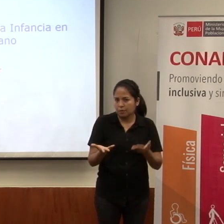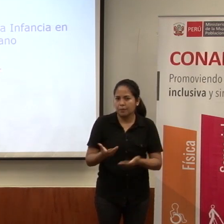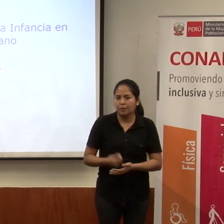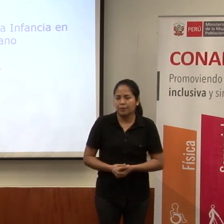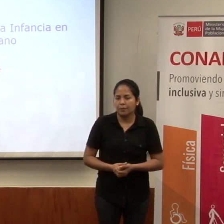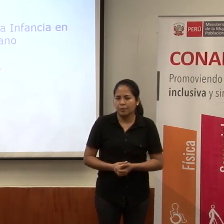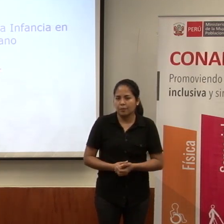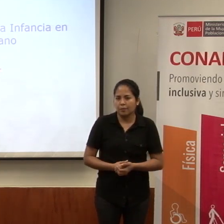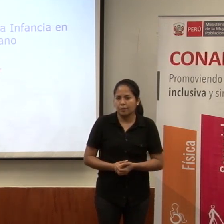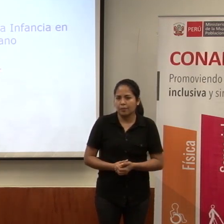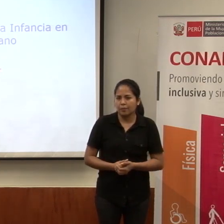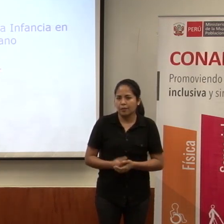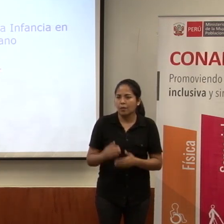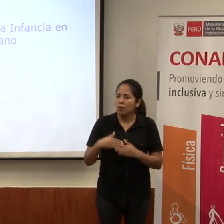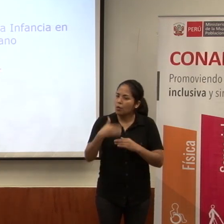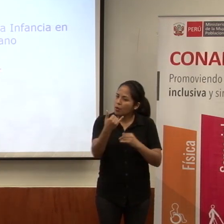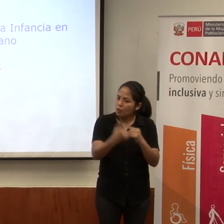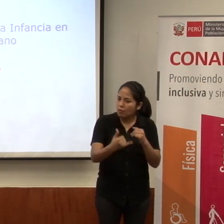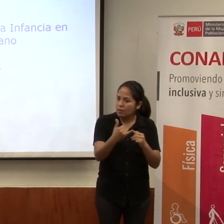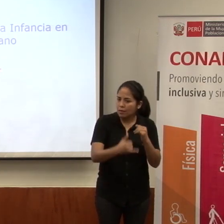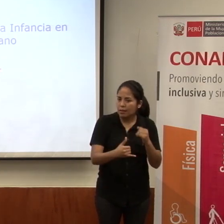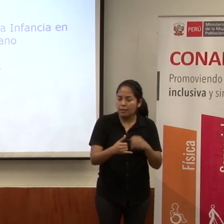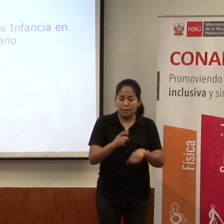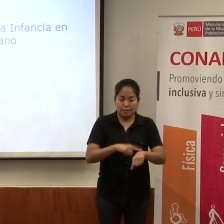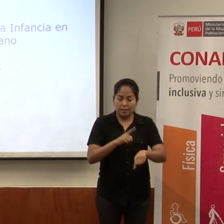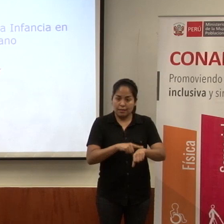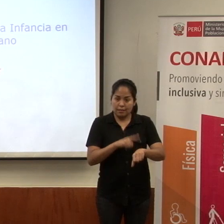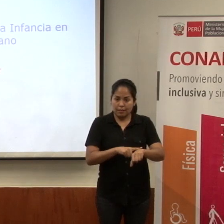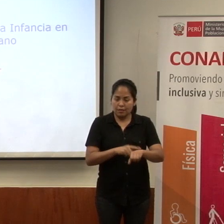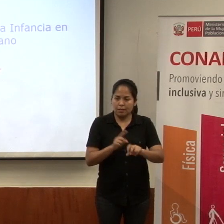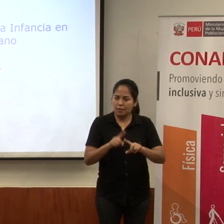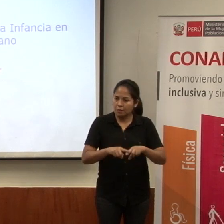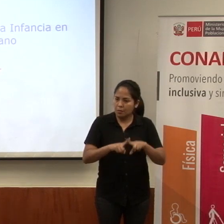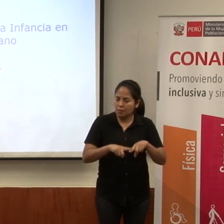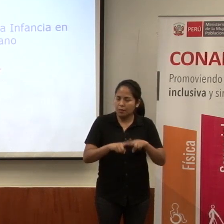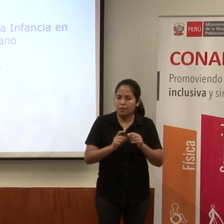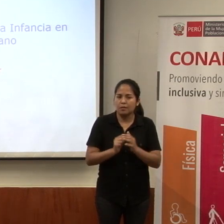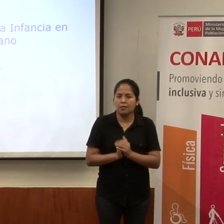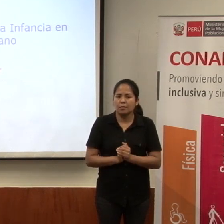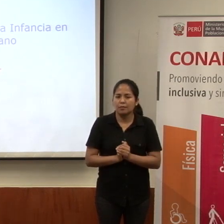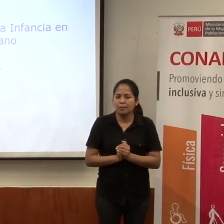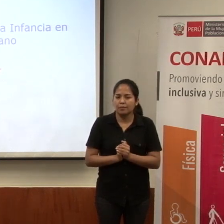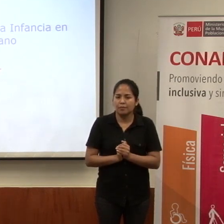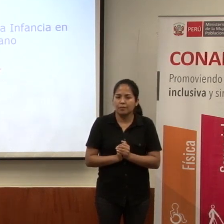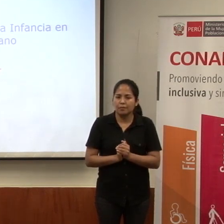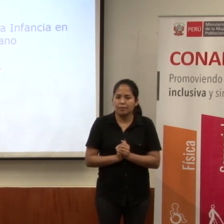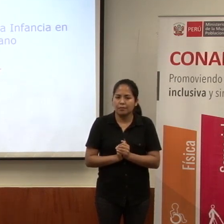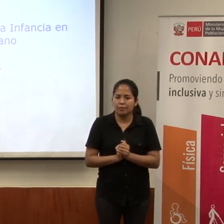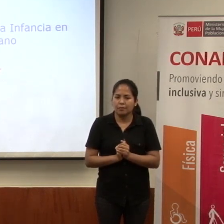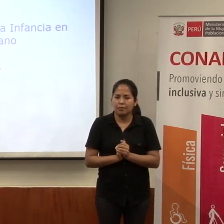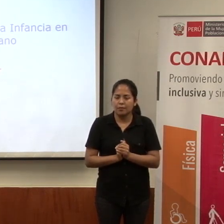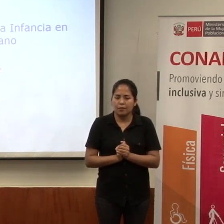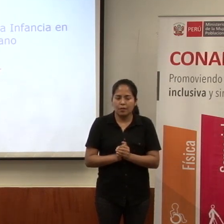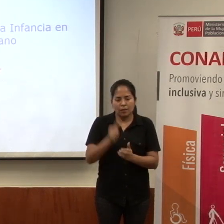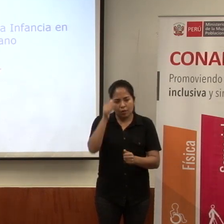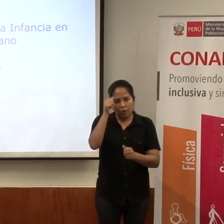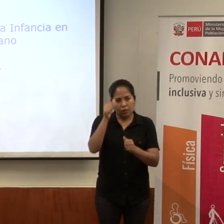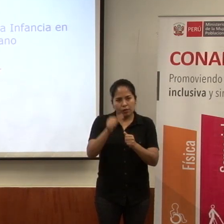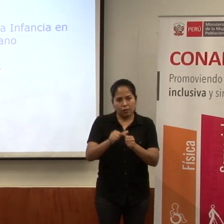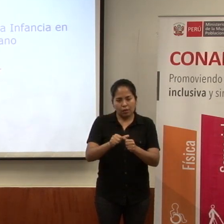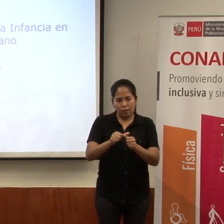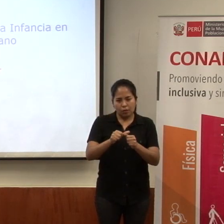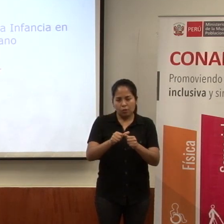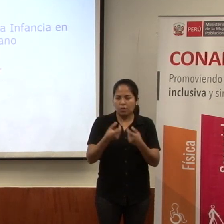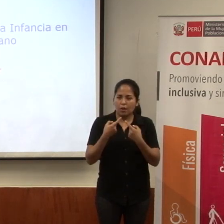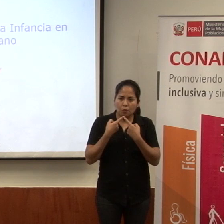para finalmente, vamos a ver si alcanza el tiempo, hablarles de una publicación muy importante que hizo UNICEF hace unos